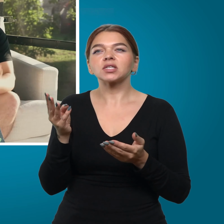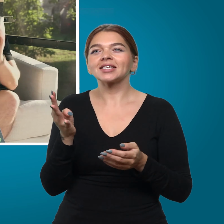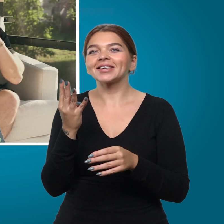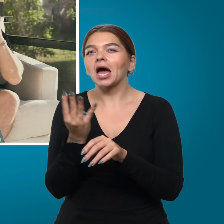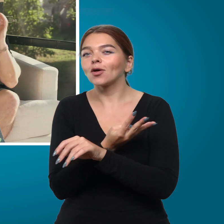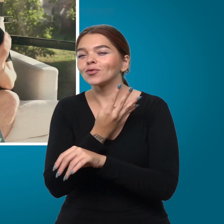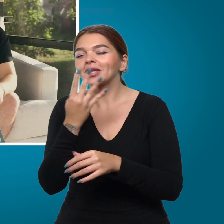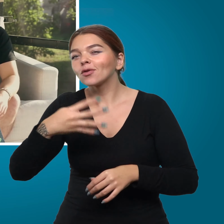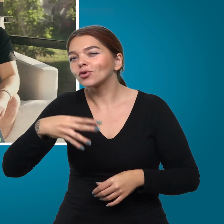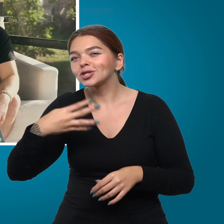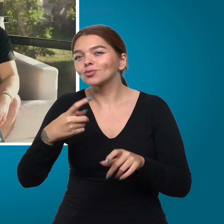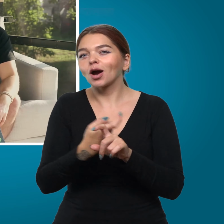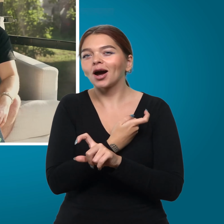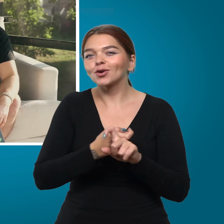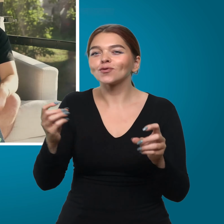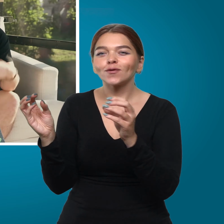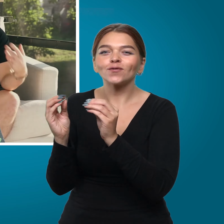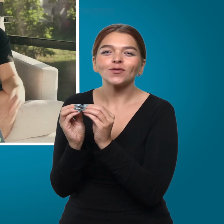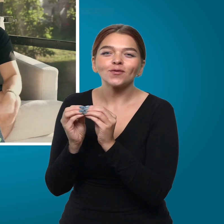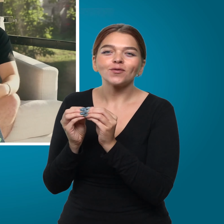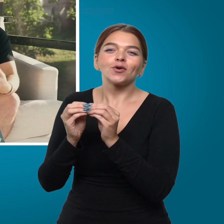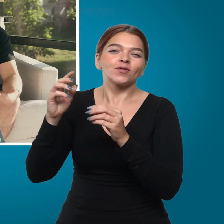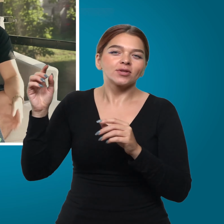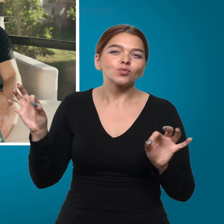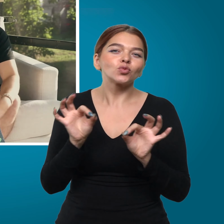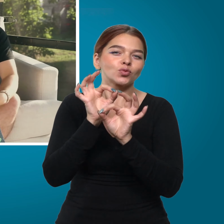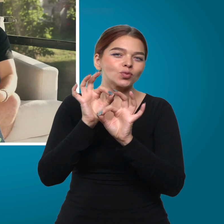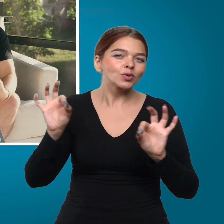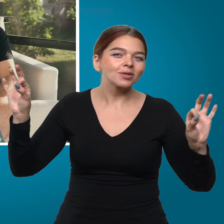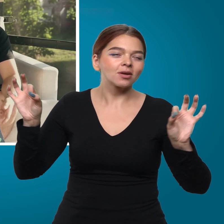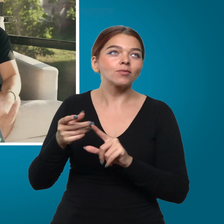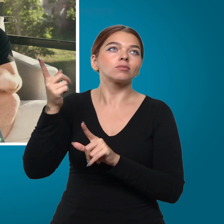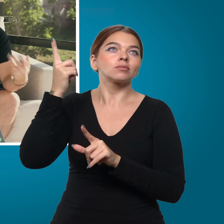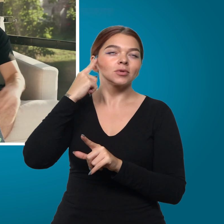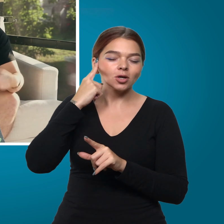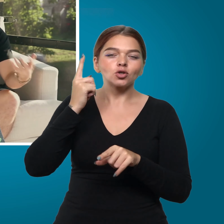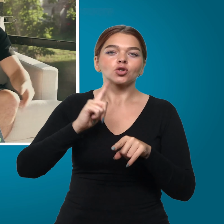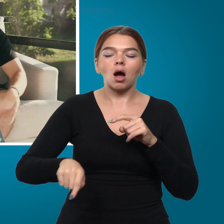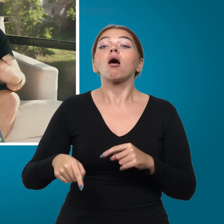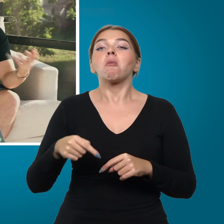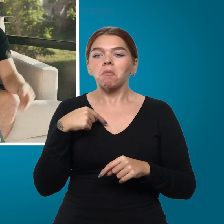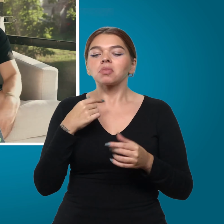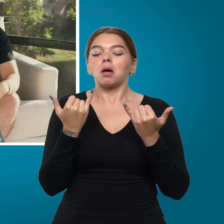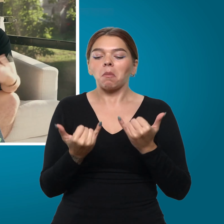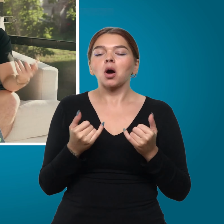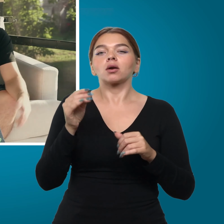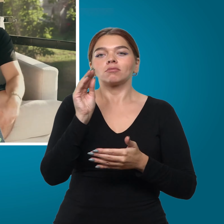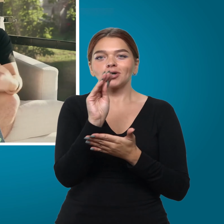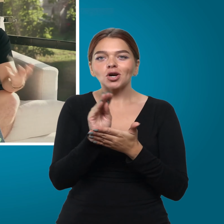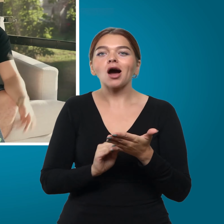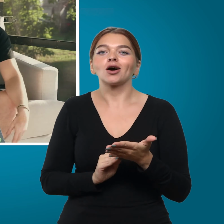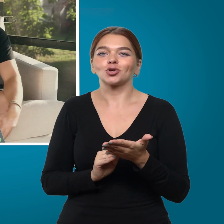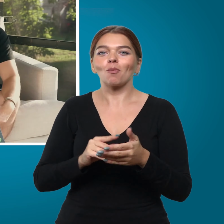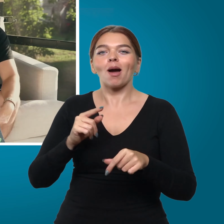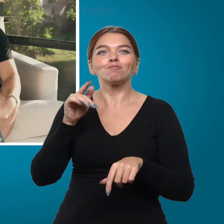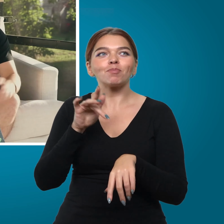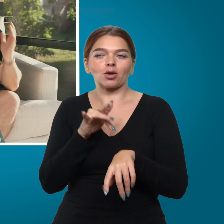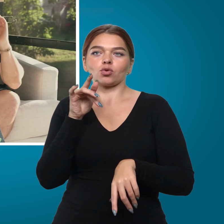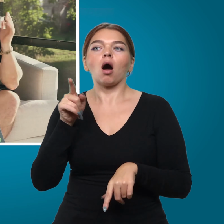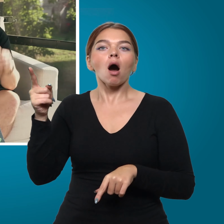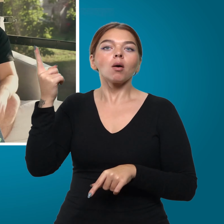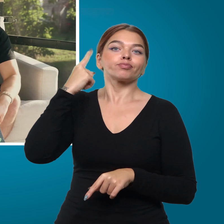rašau, aš pasijungiu tą pačią muziką. Iš pradžių keista, paskui tu pripranti, kai tu girdi tą patį albumą kokį 40 iškelintą kartą, tai